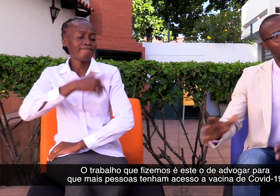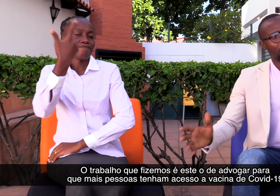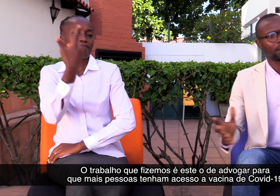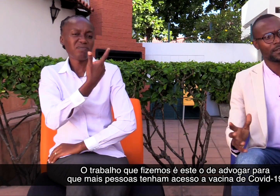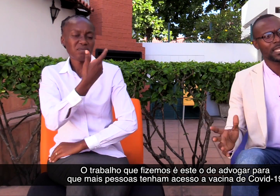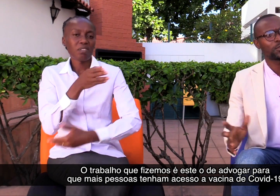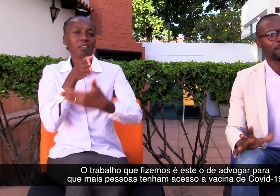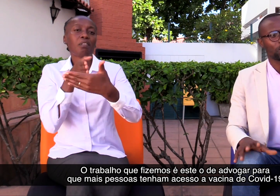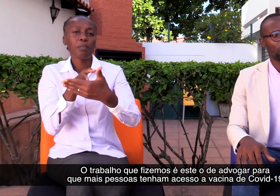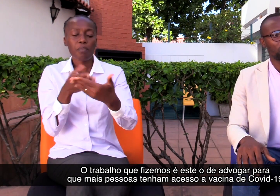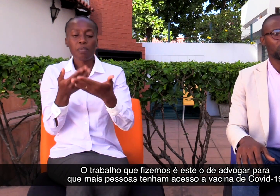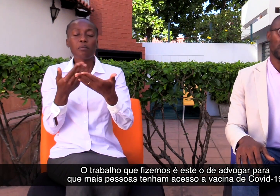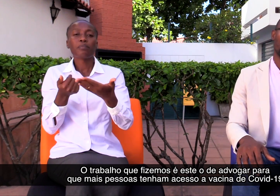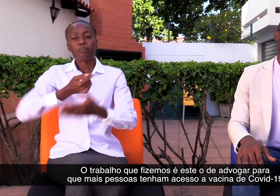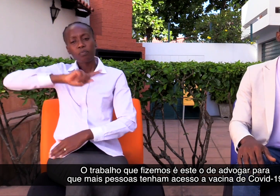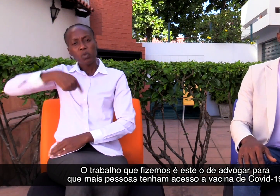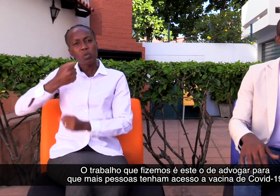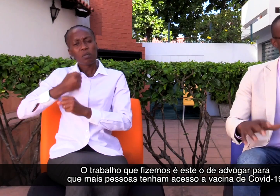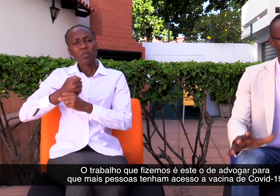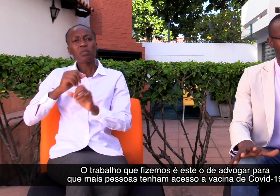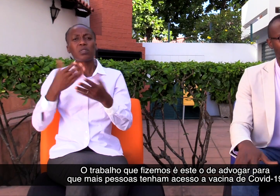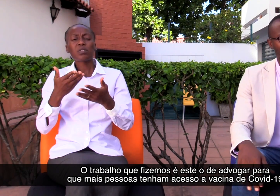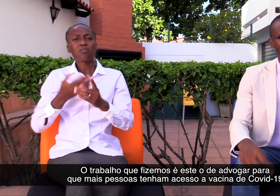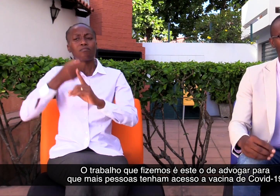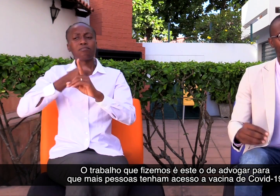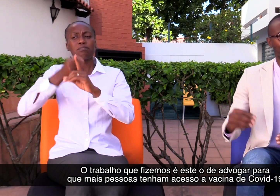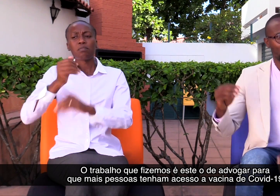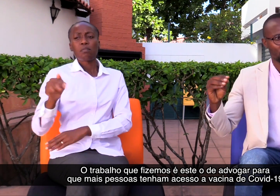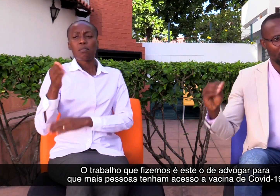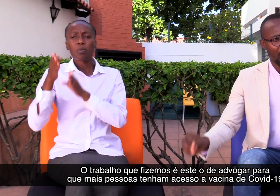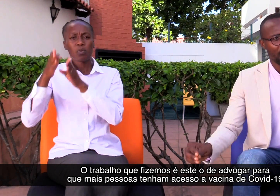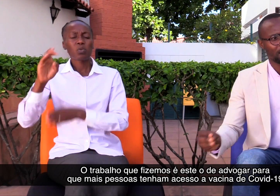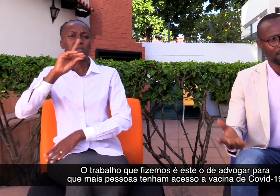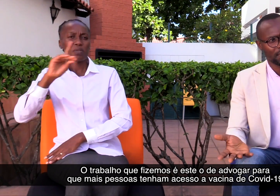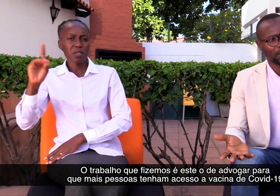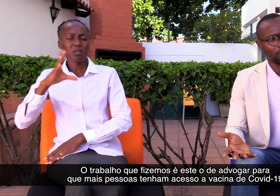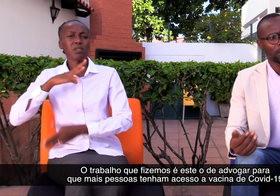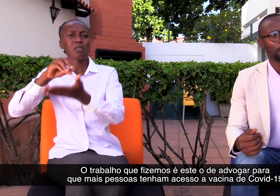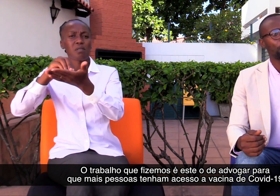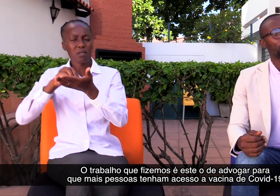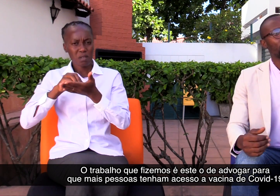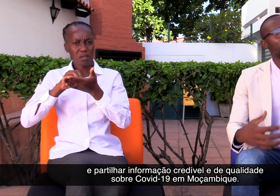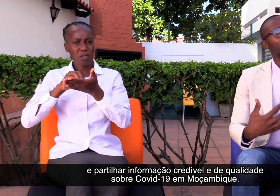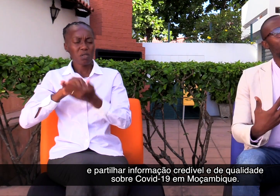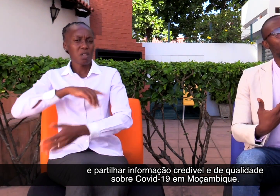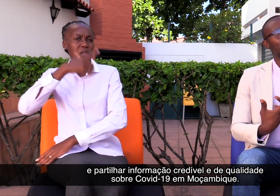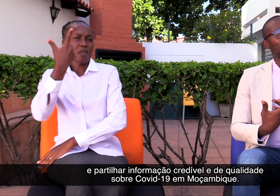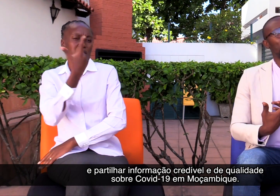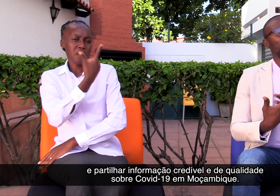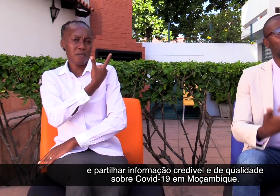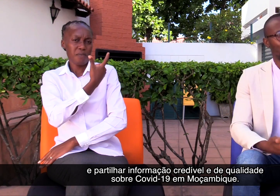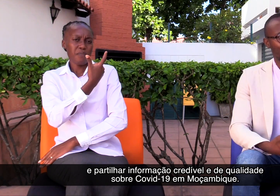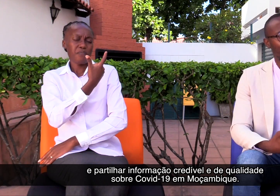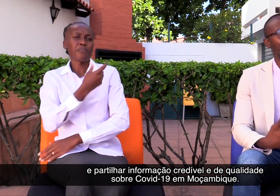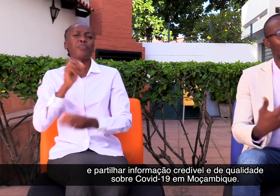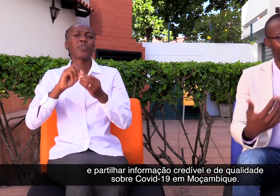Então o trabalho que fazemos é mais ou menos este, advocar para que mais pessoas com deficiência tenham acesso a esta vacina de Covid e